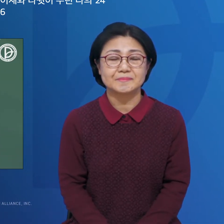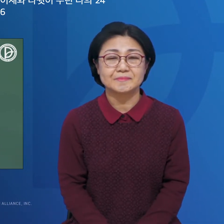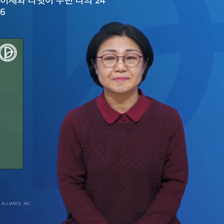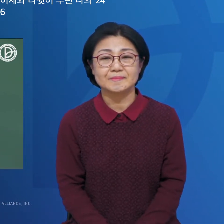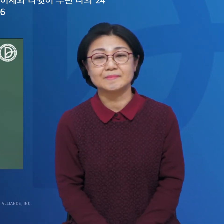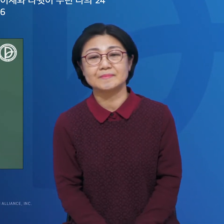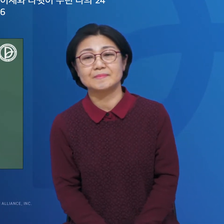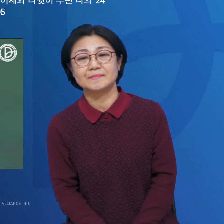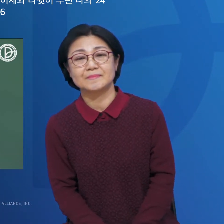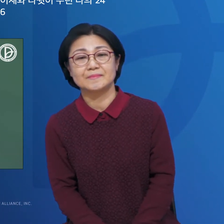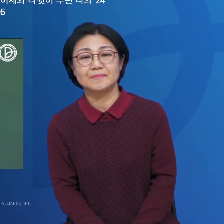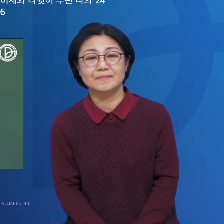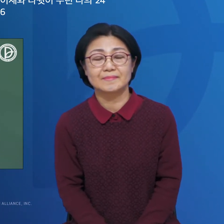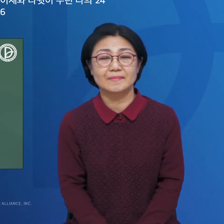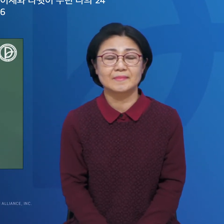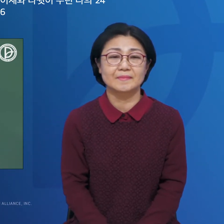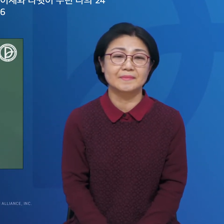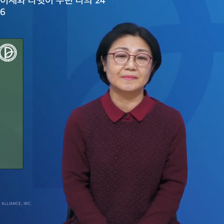우리에게